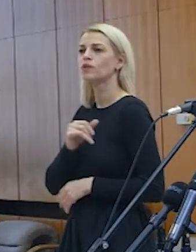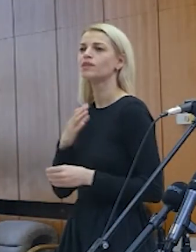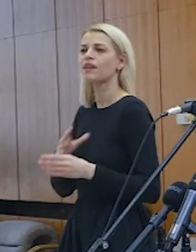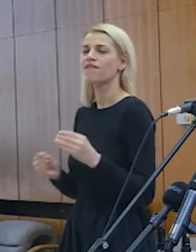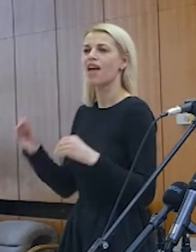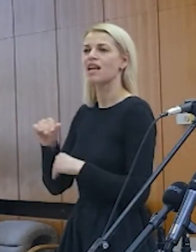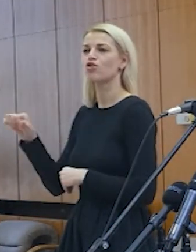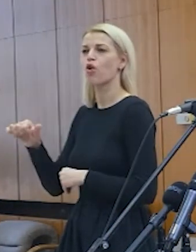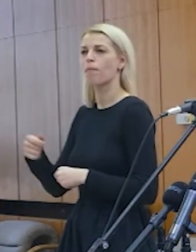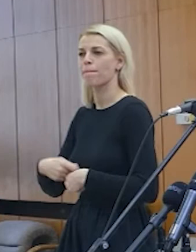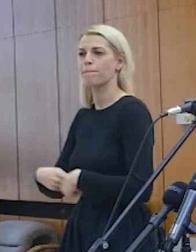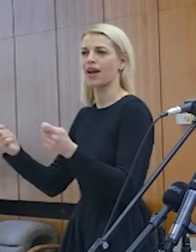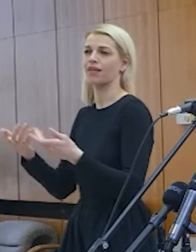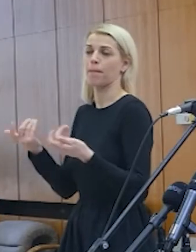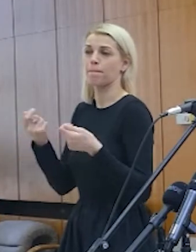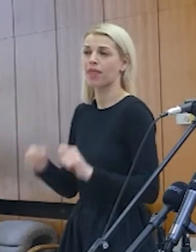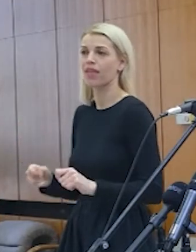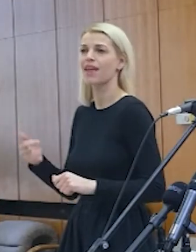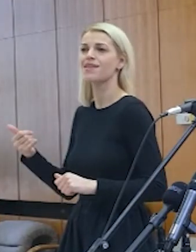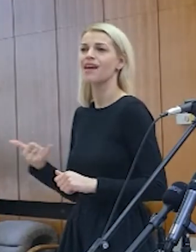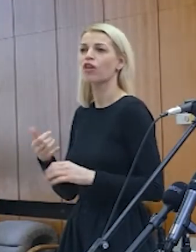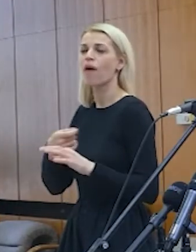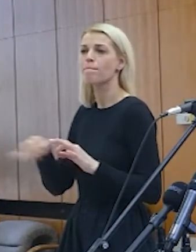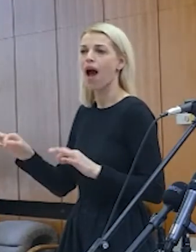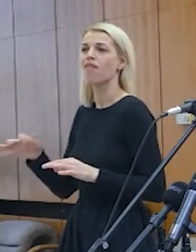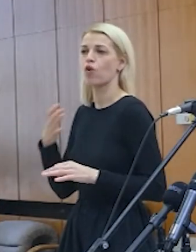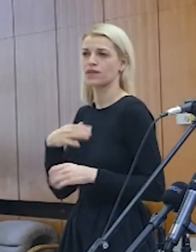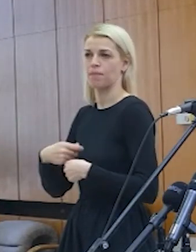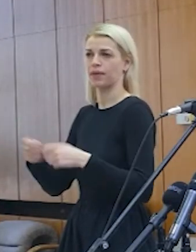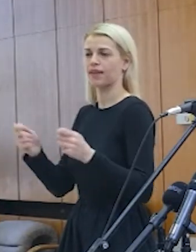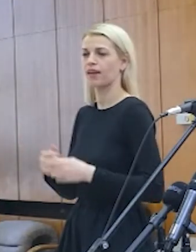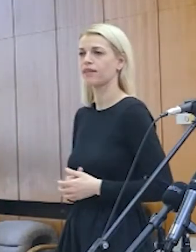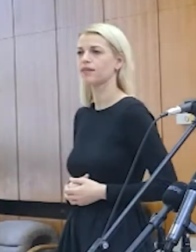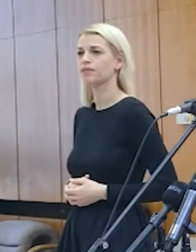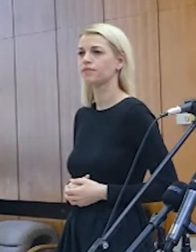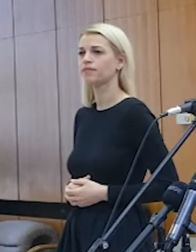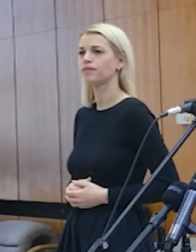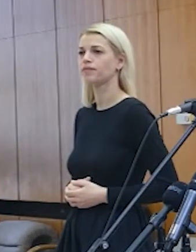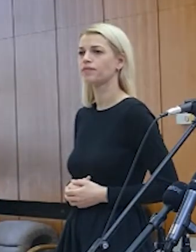ropy, plynu, jadrových palív a tak ďalej. A